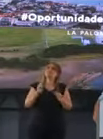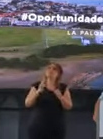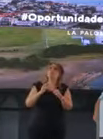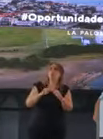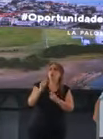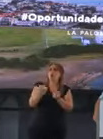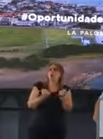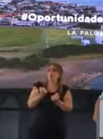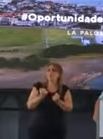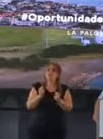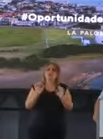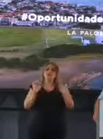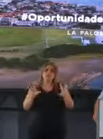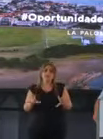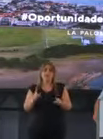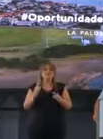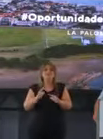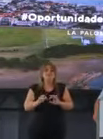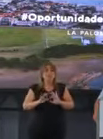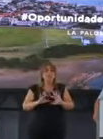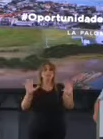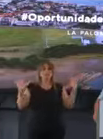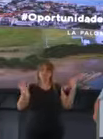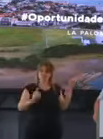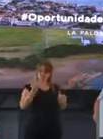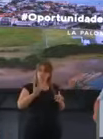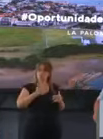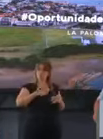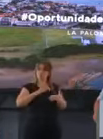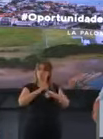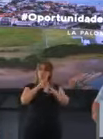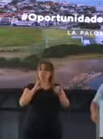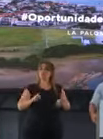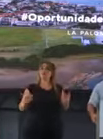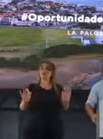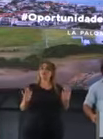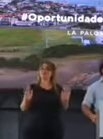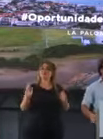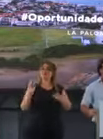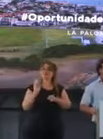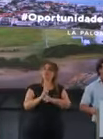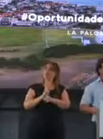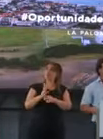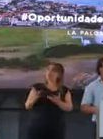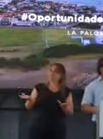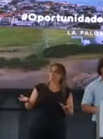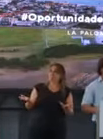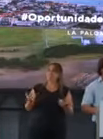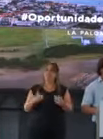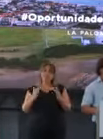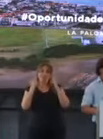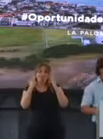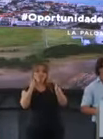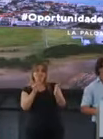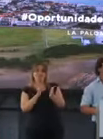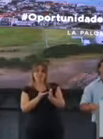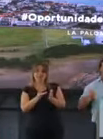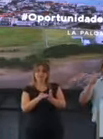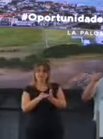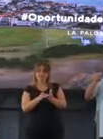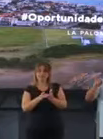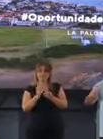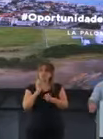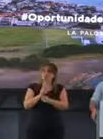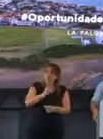pero es un término de libertad individual, de paz, de seguridad, de educación,